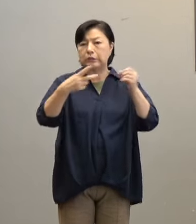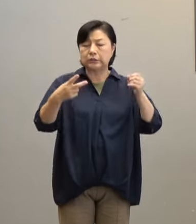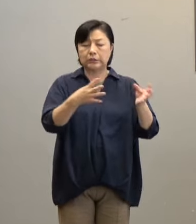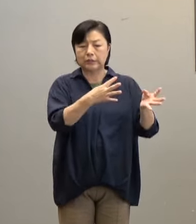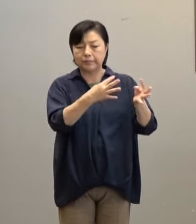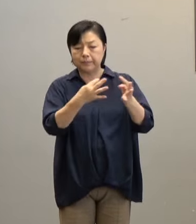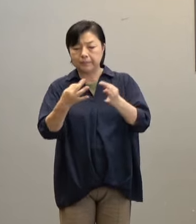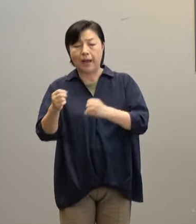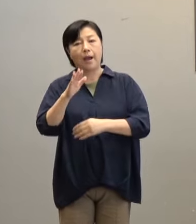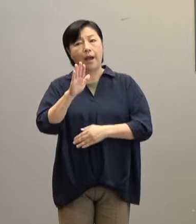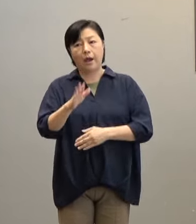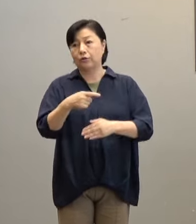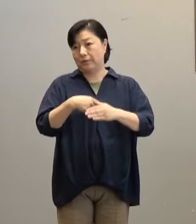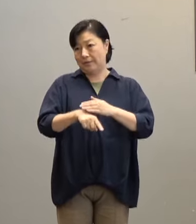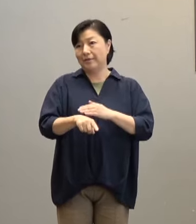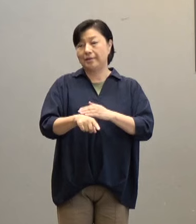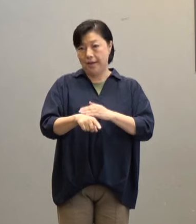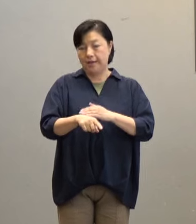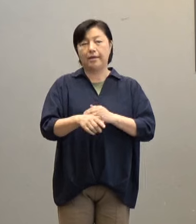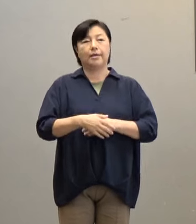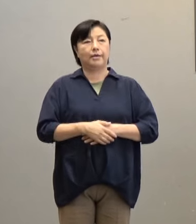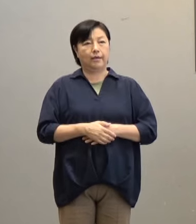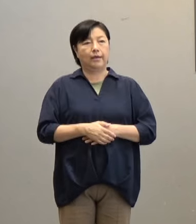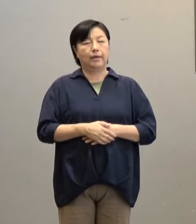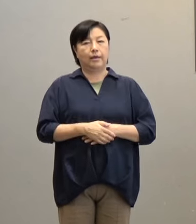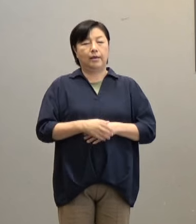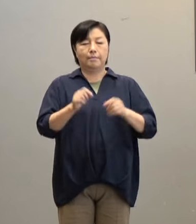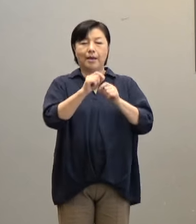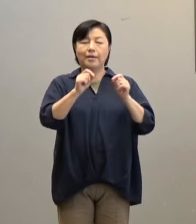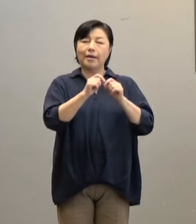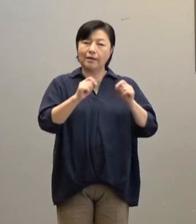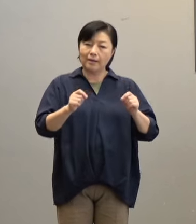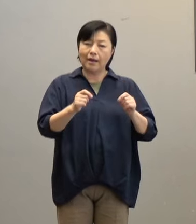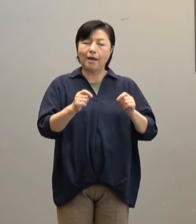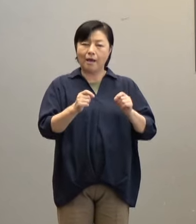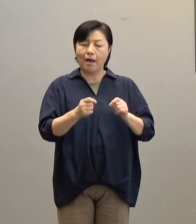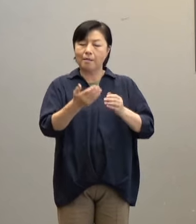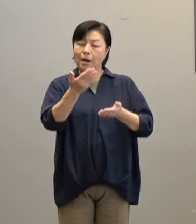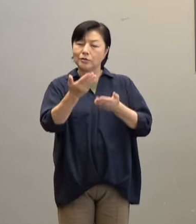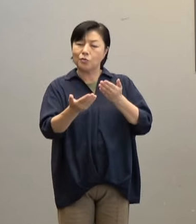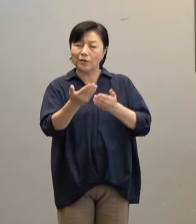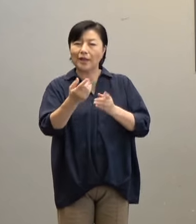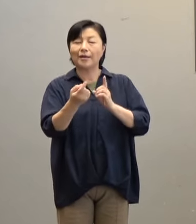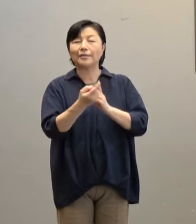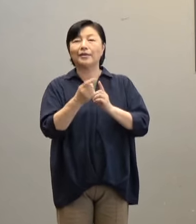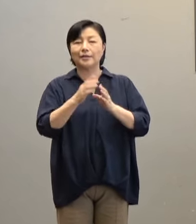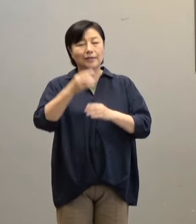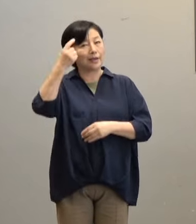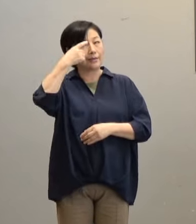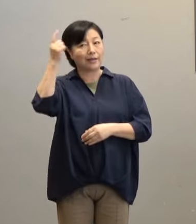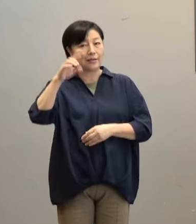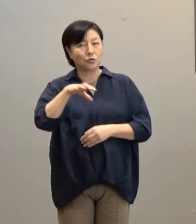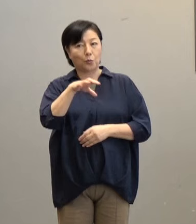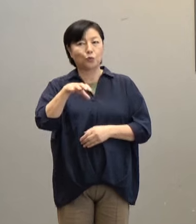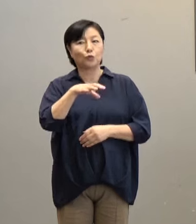くあるということでですね、そうした点でですね、結果的に相対的に梨の部分がです